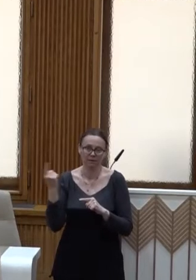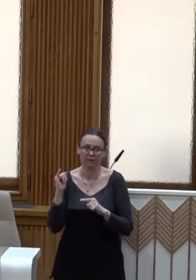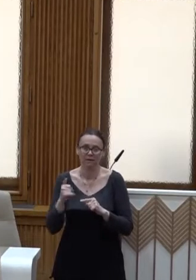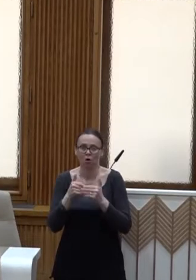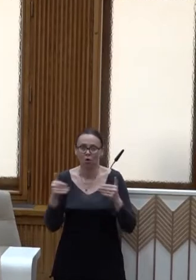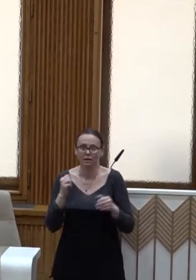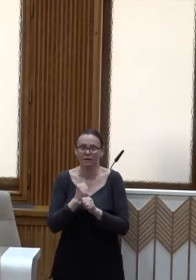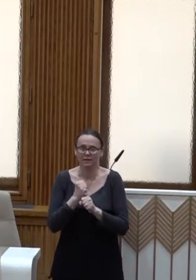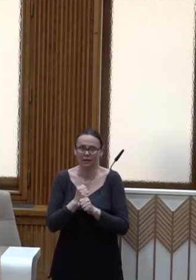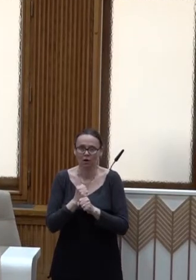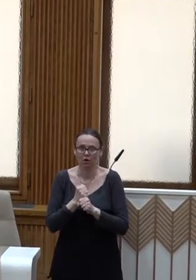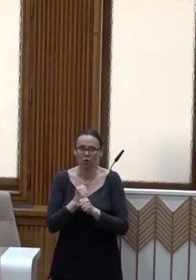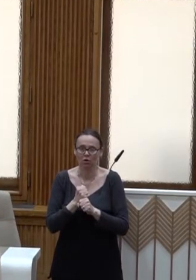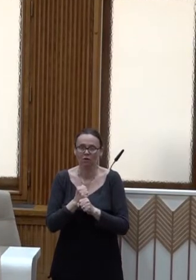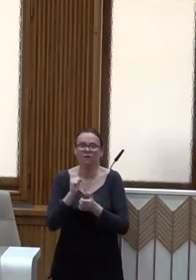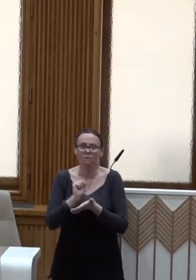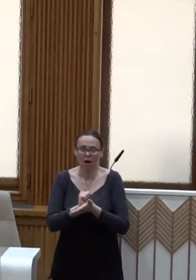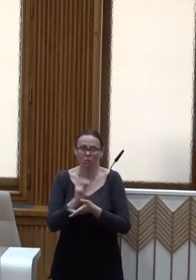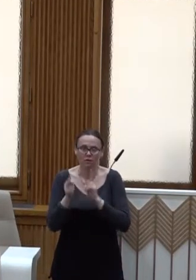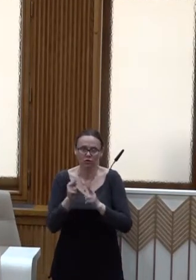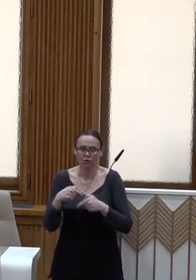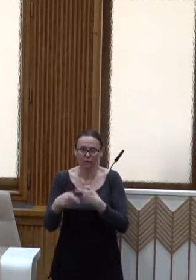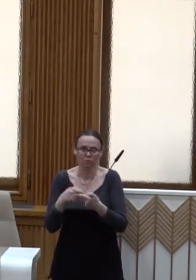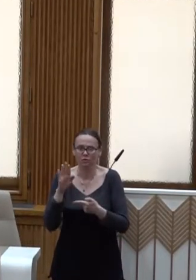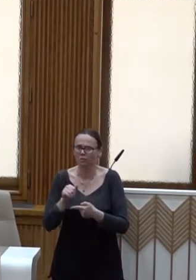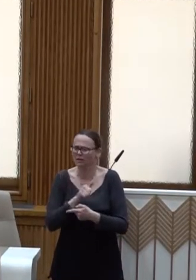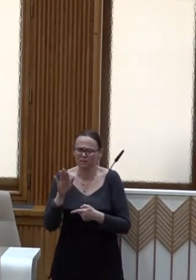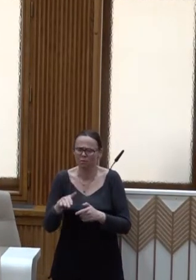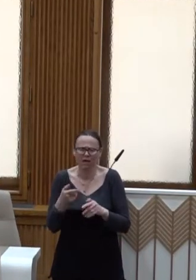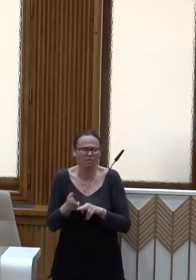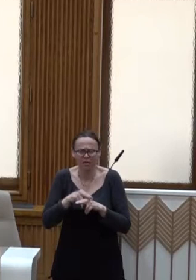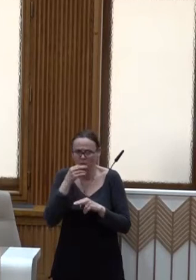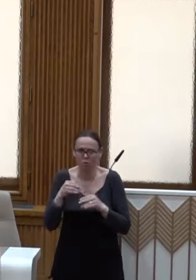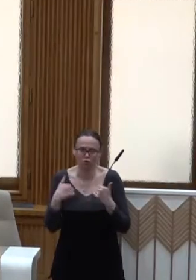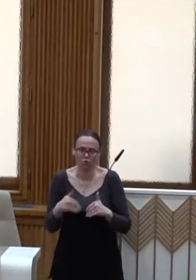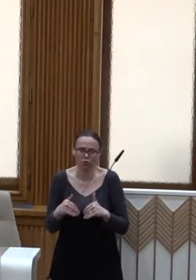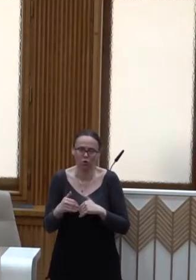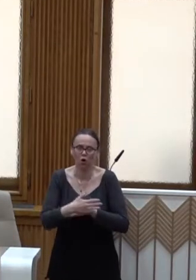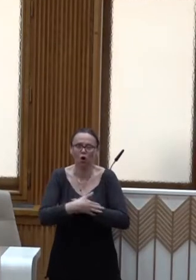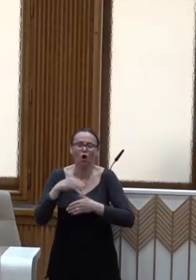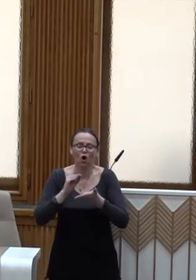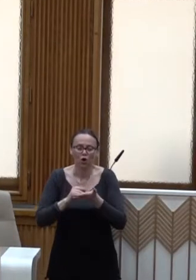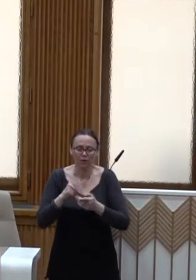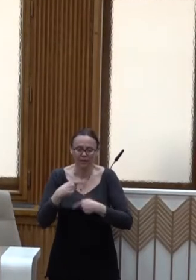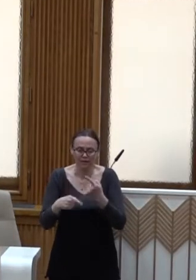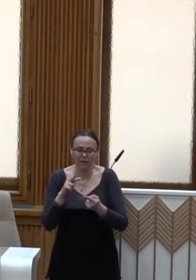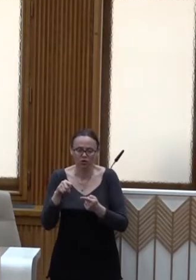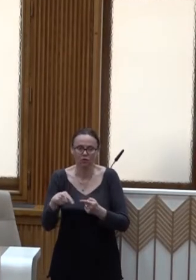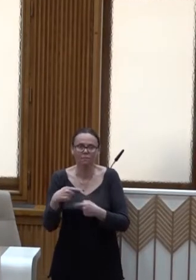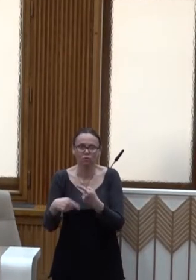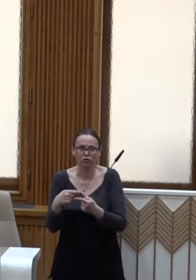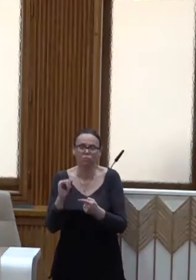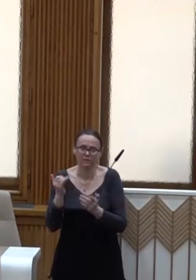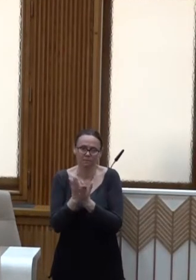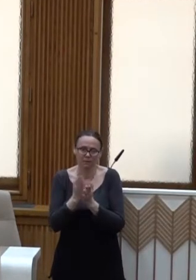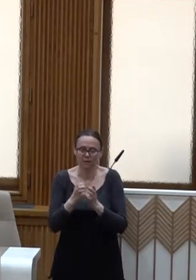delo v pravnih in sodnih postopkih na najnujnejše. Roki, ki tečejo v teh postopkih, se